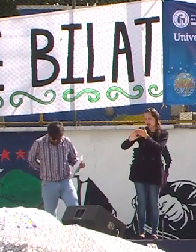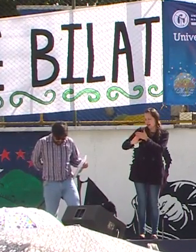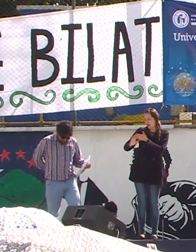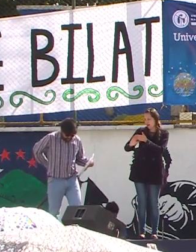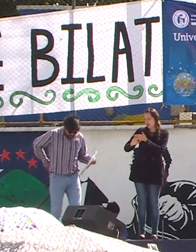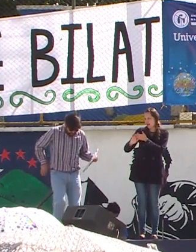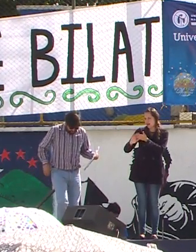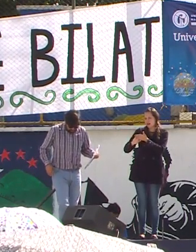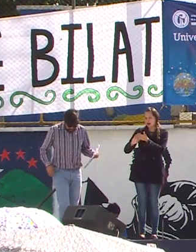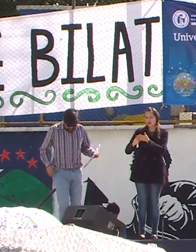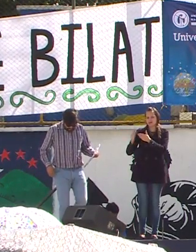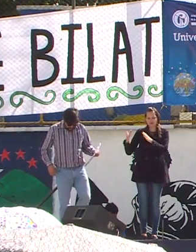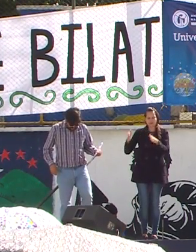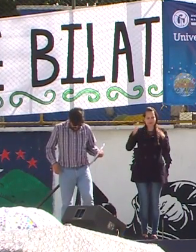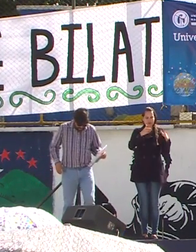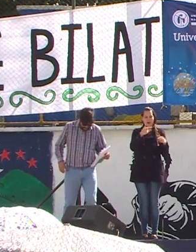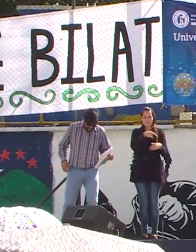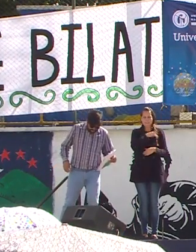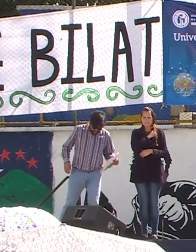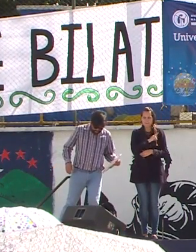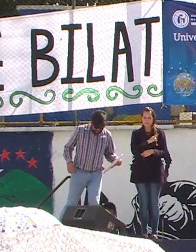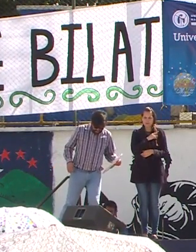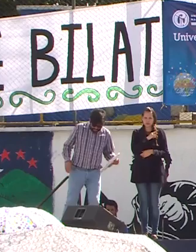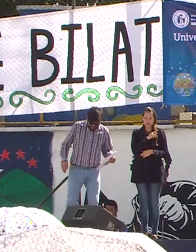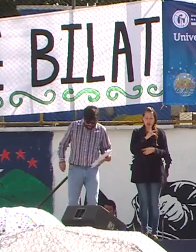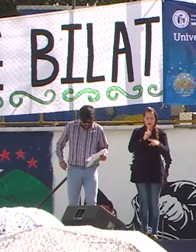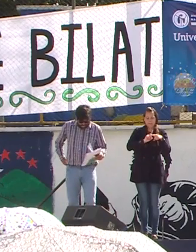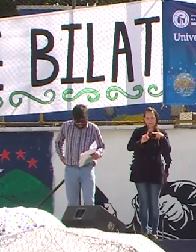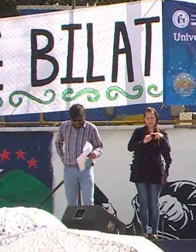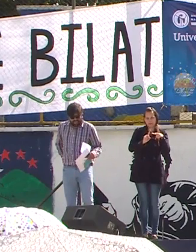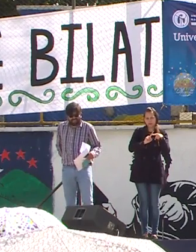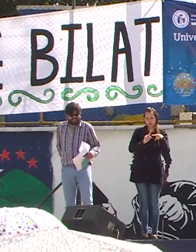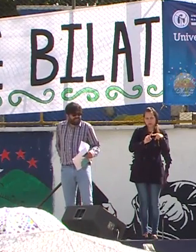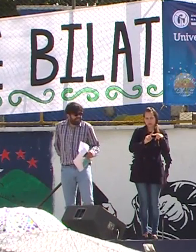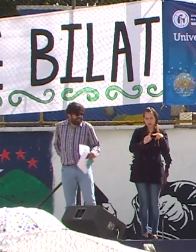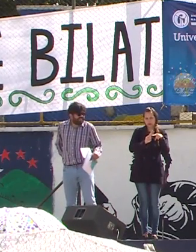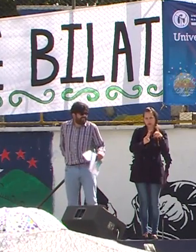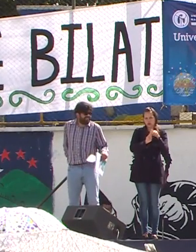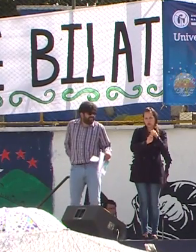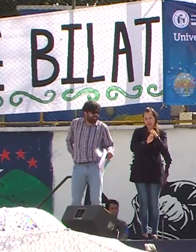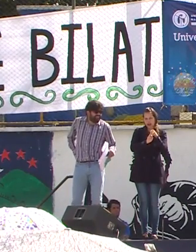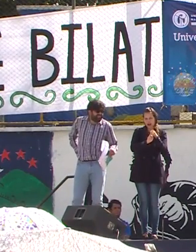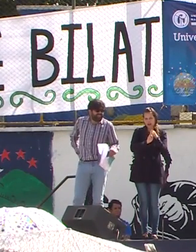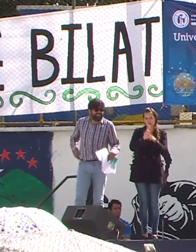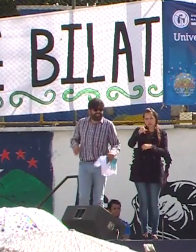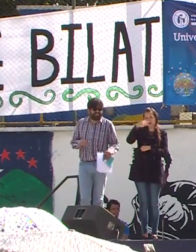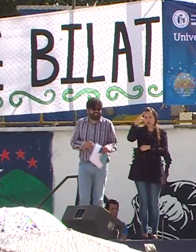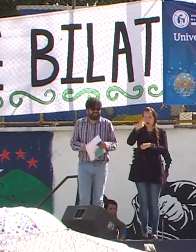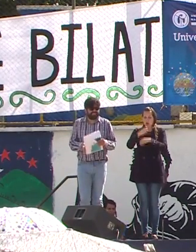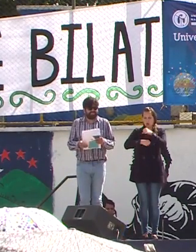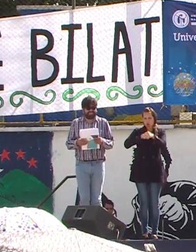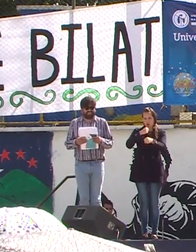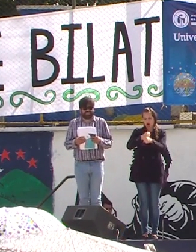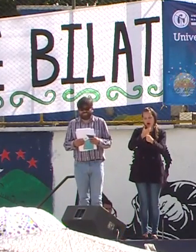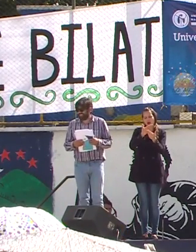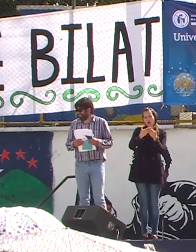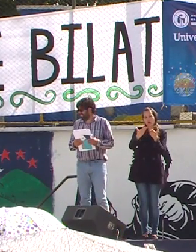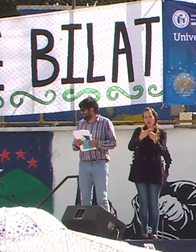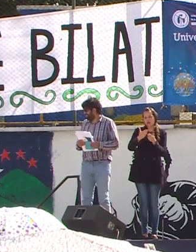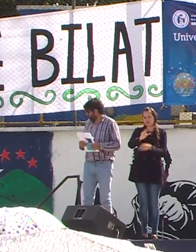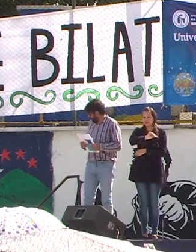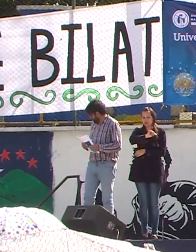entregarlo. Será el primero. El próximo año compraremos otro.